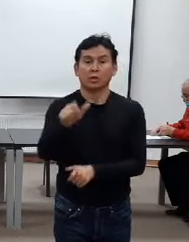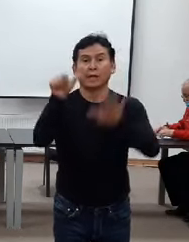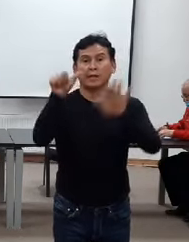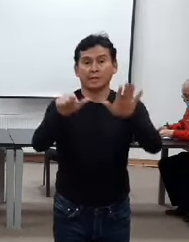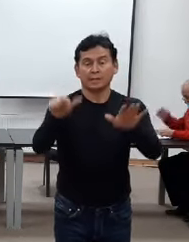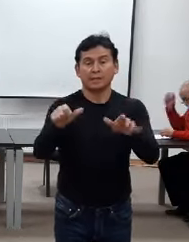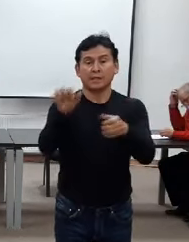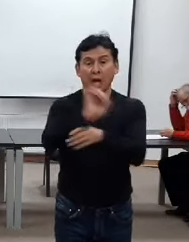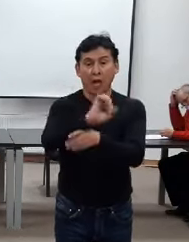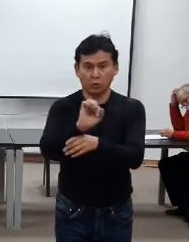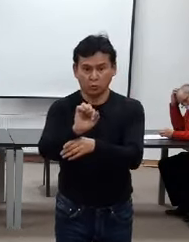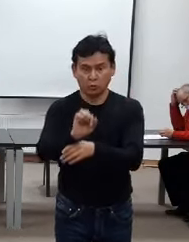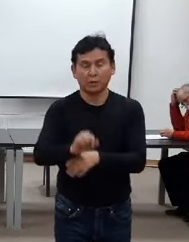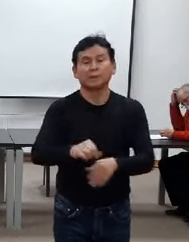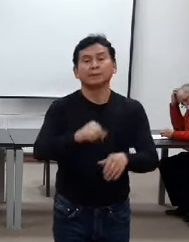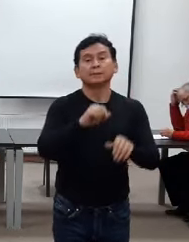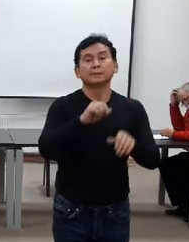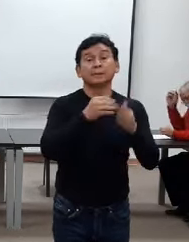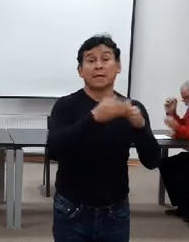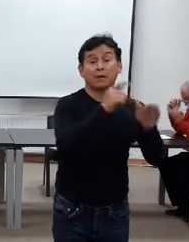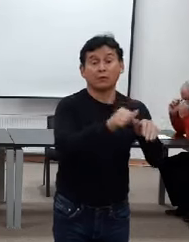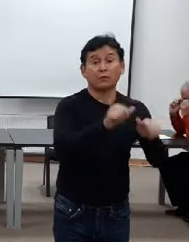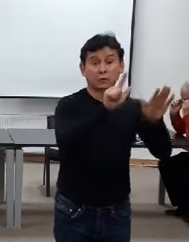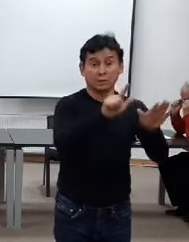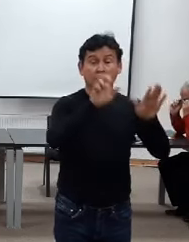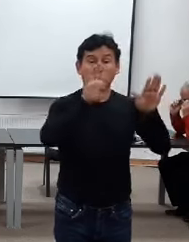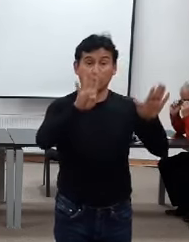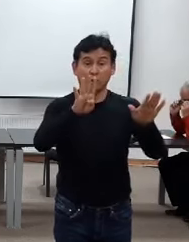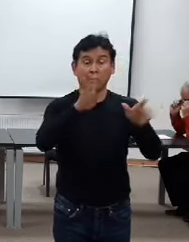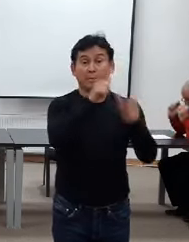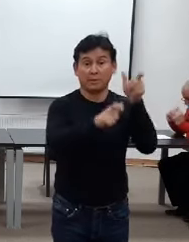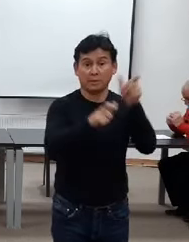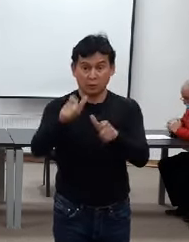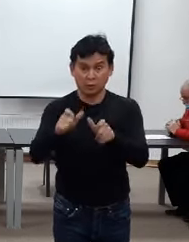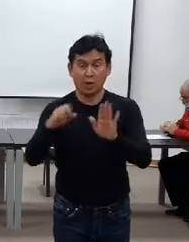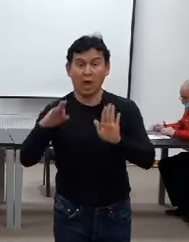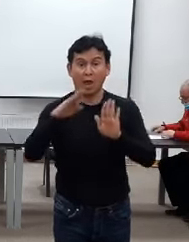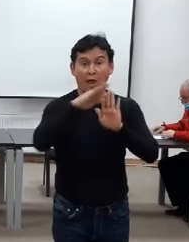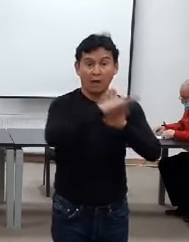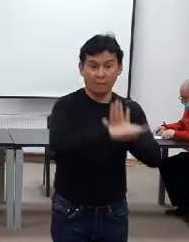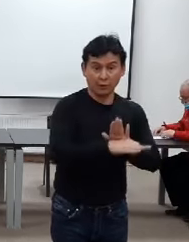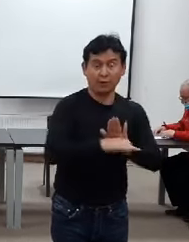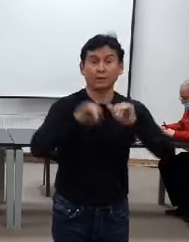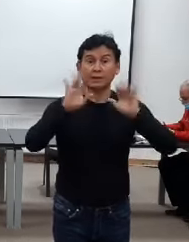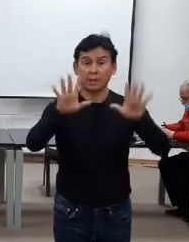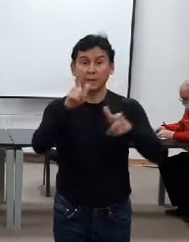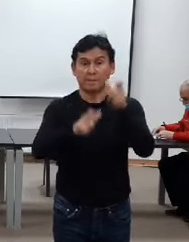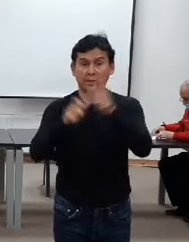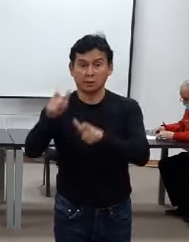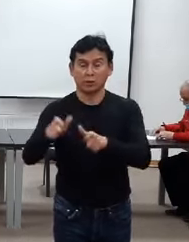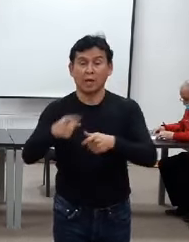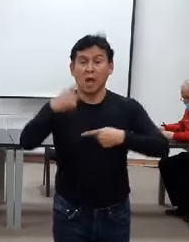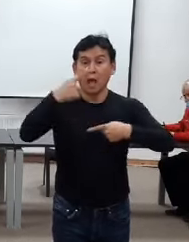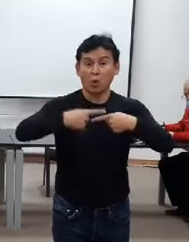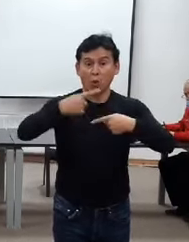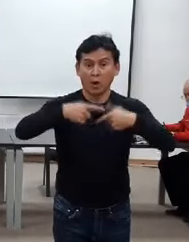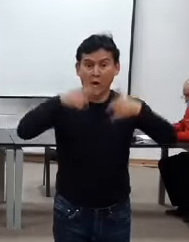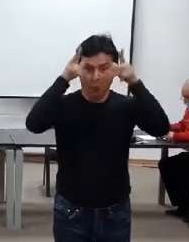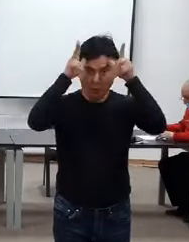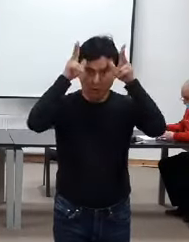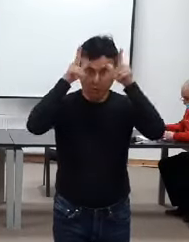Puerto Chacabuco, 79 personas. En el aeródromo Vidal, 10 personas. En el Paso Huemules,